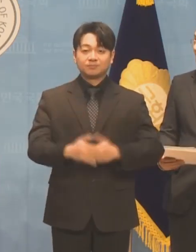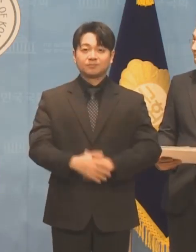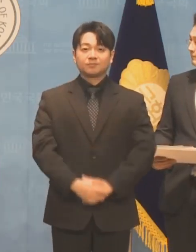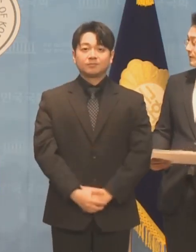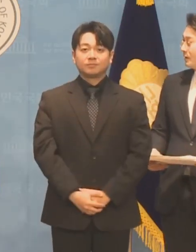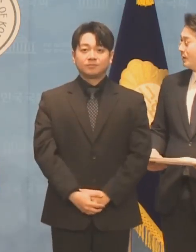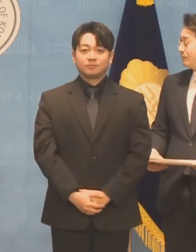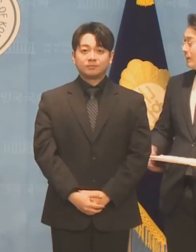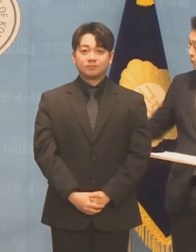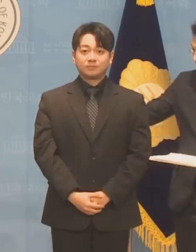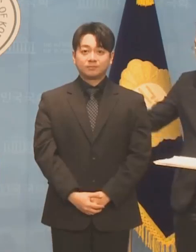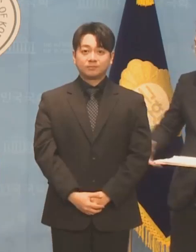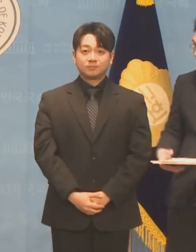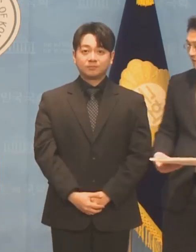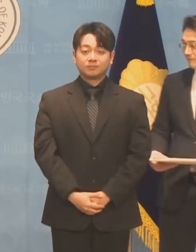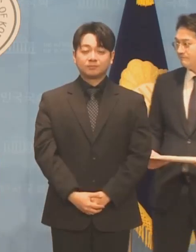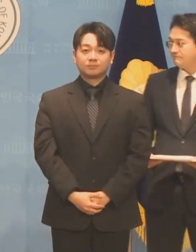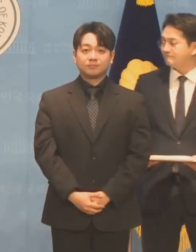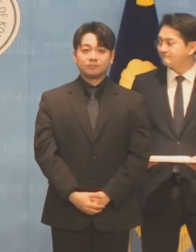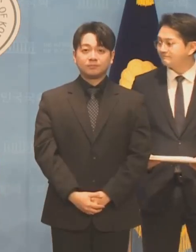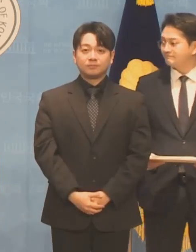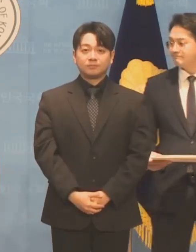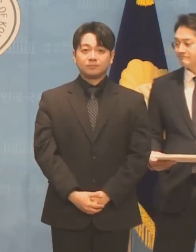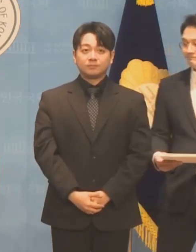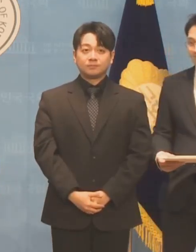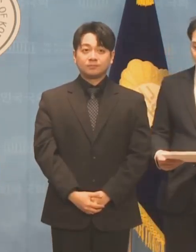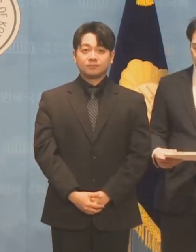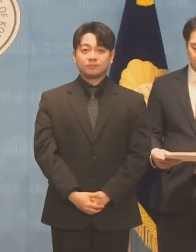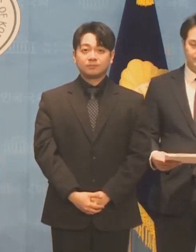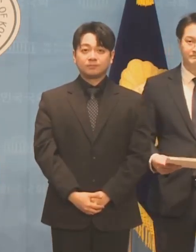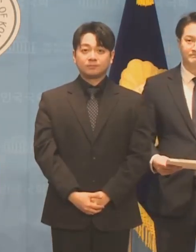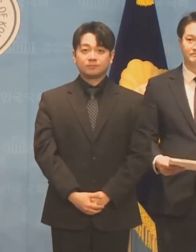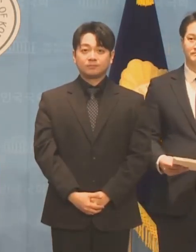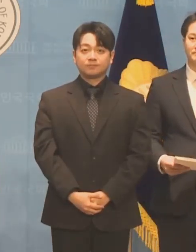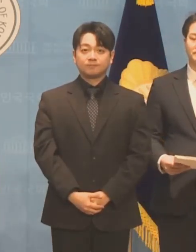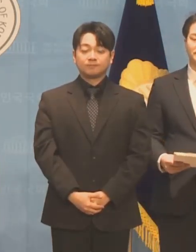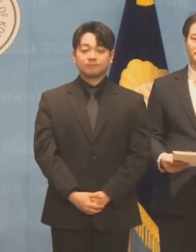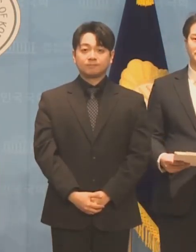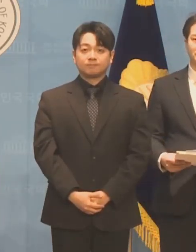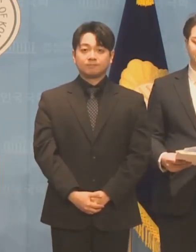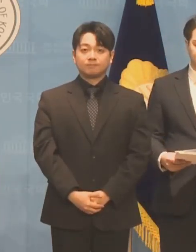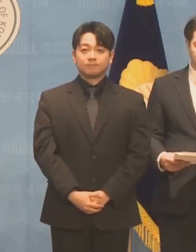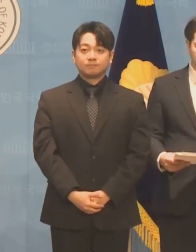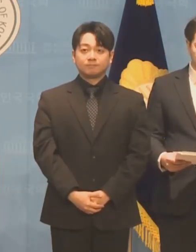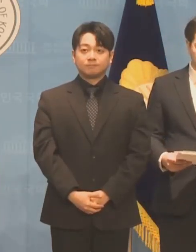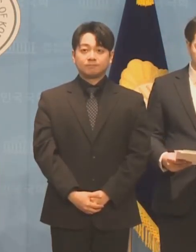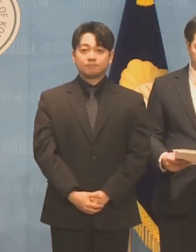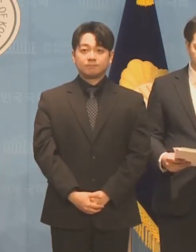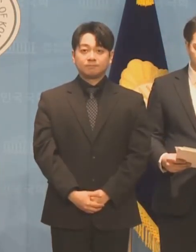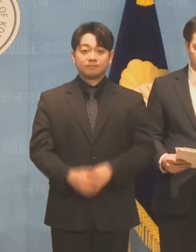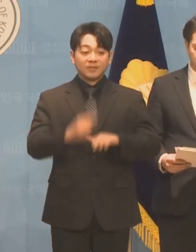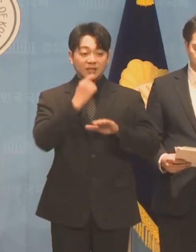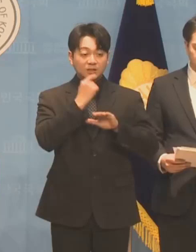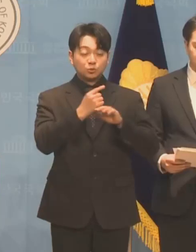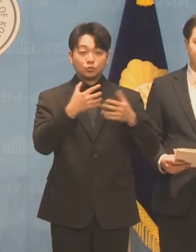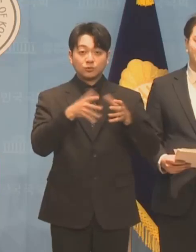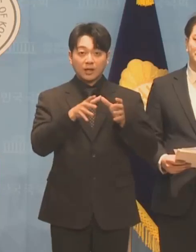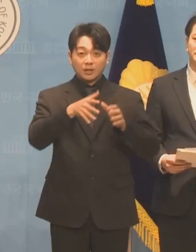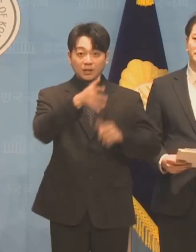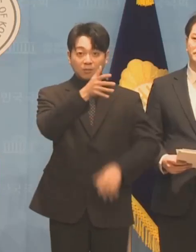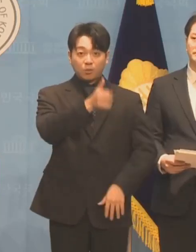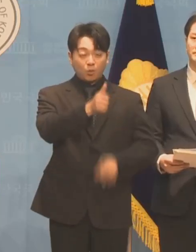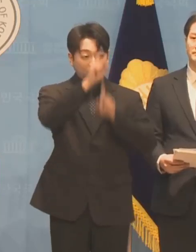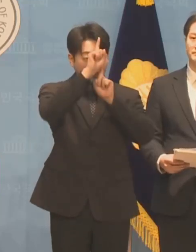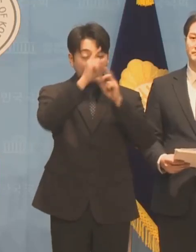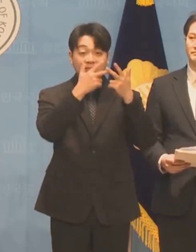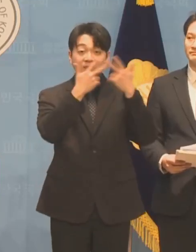네, 이재명 대표가